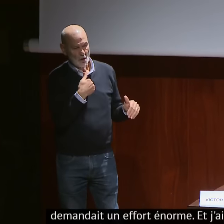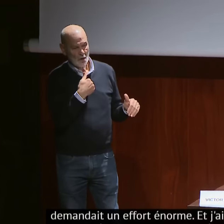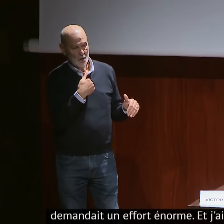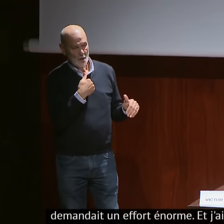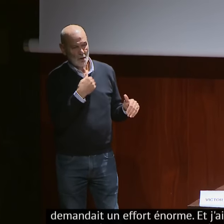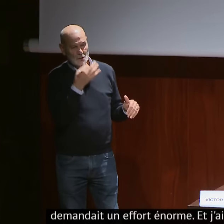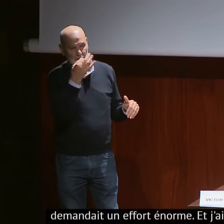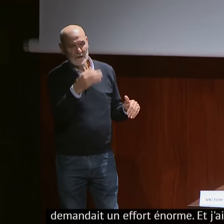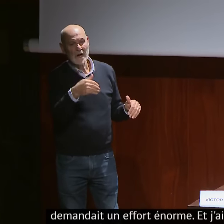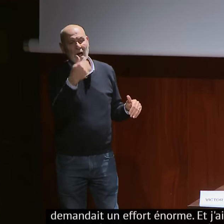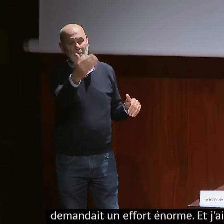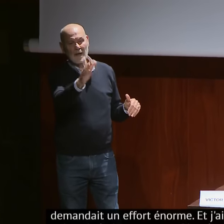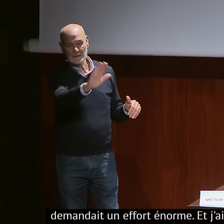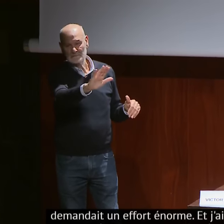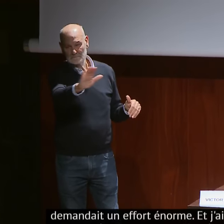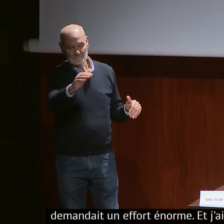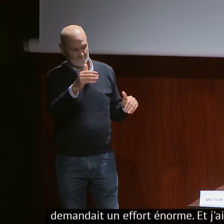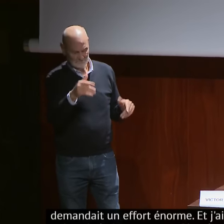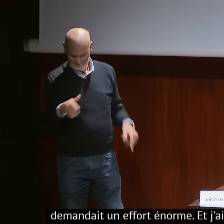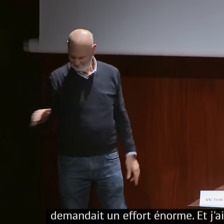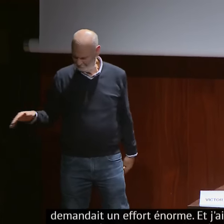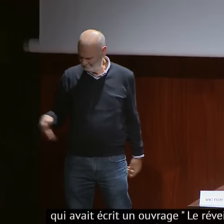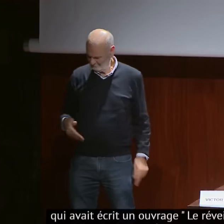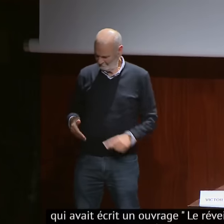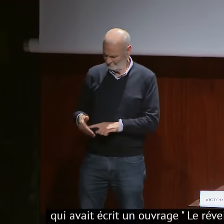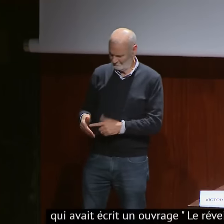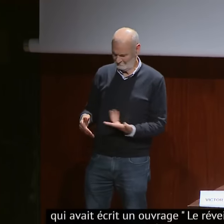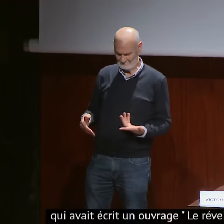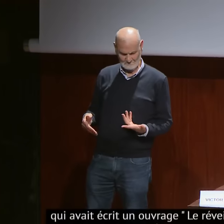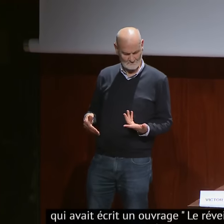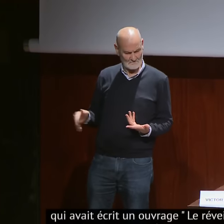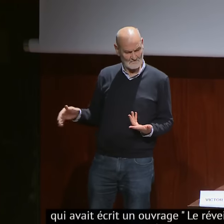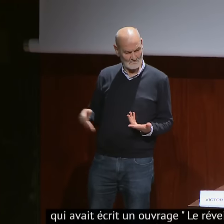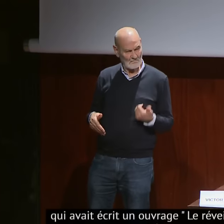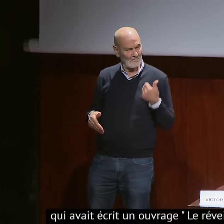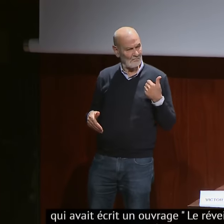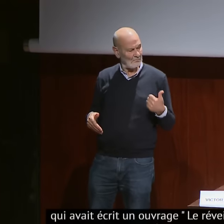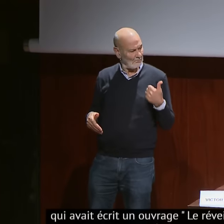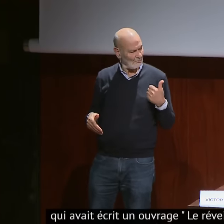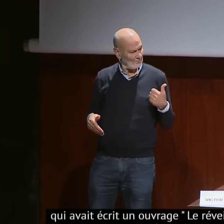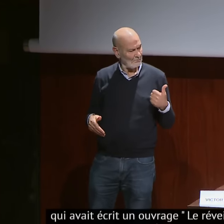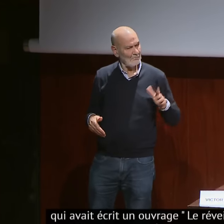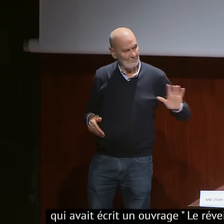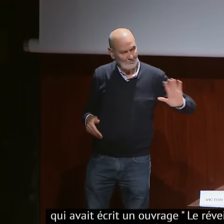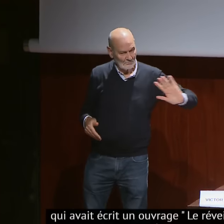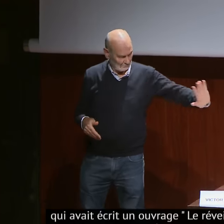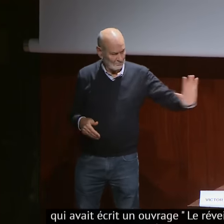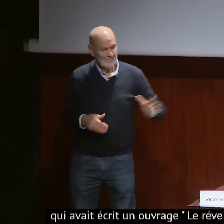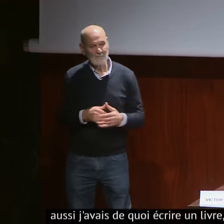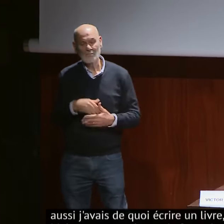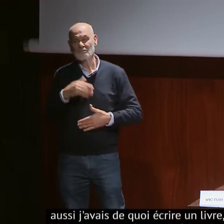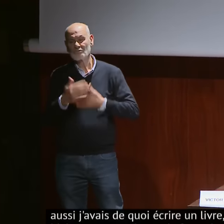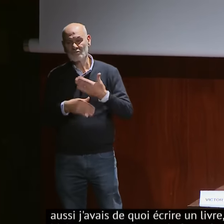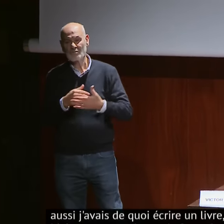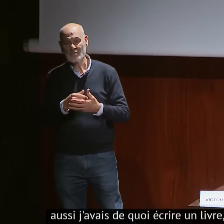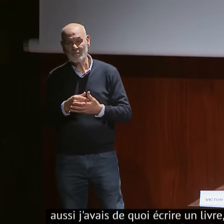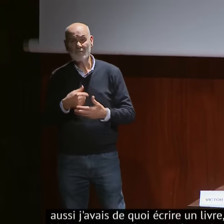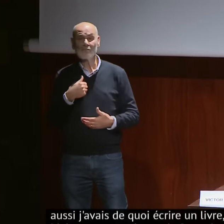viens avec moi. Et voilà. Et moi, j'ai adoré ça. Il m'a dit, viens.